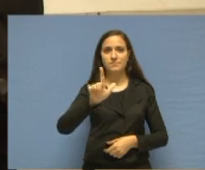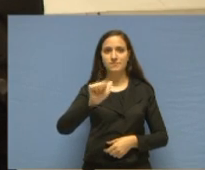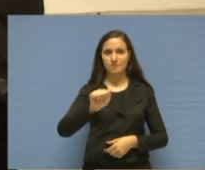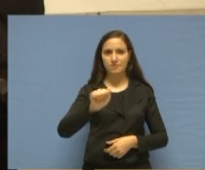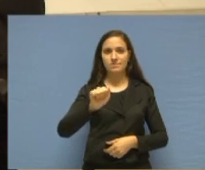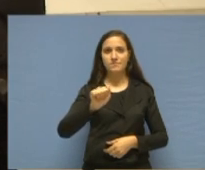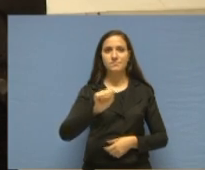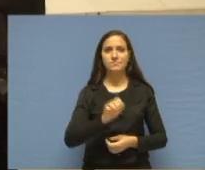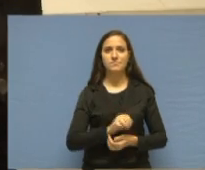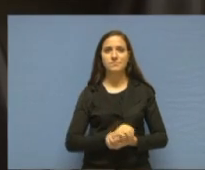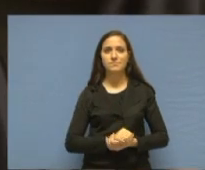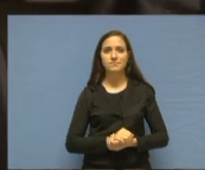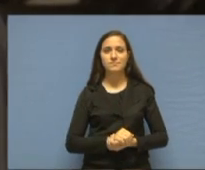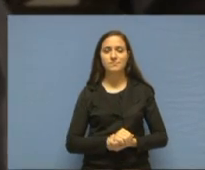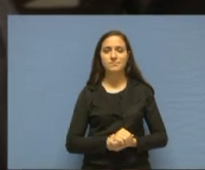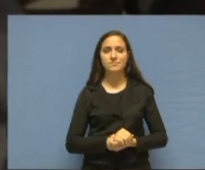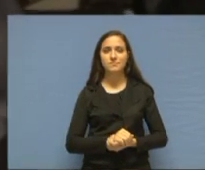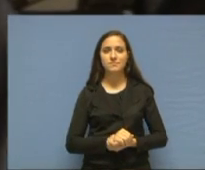França Castanheira.